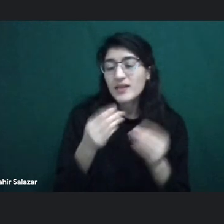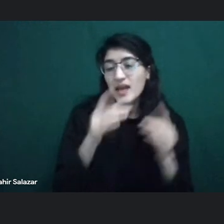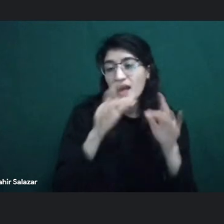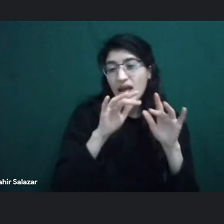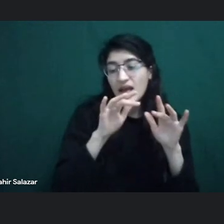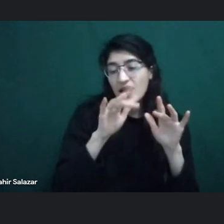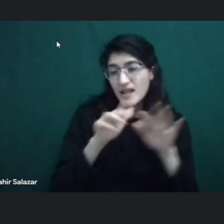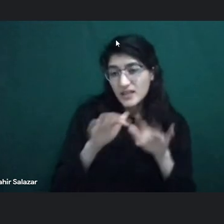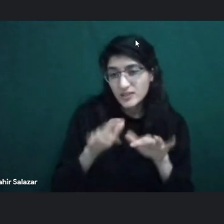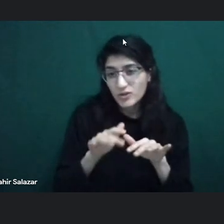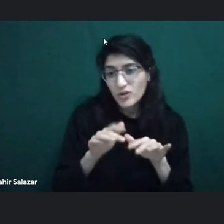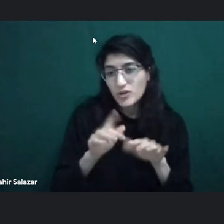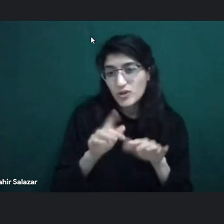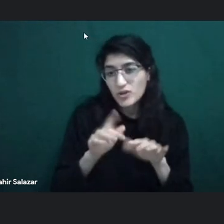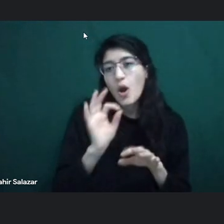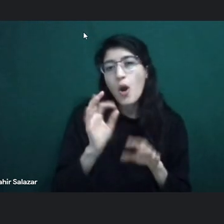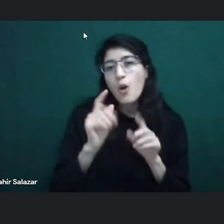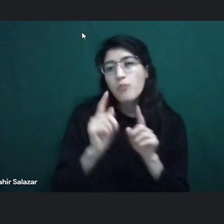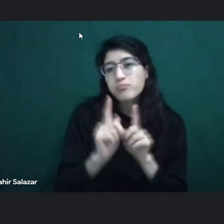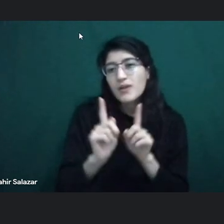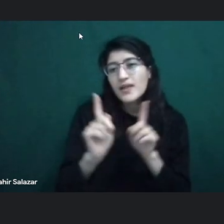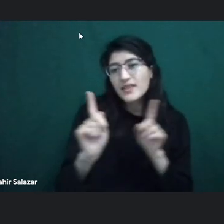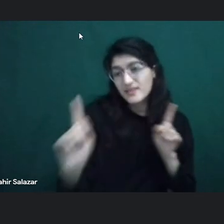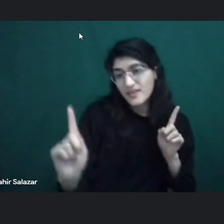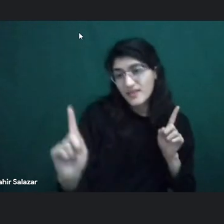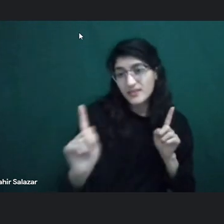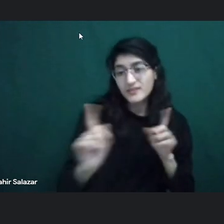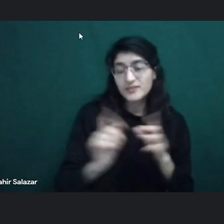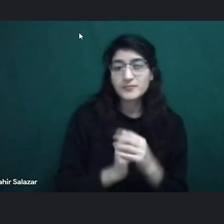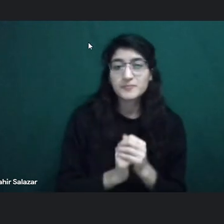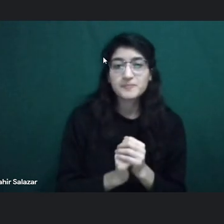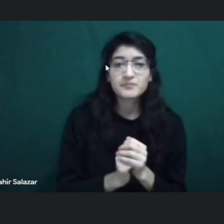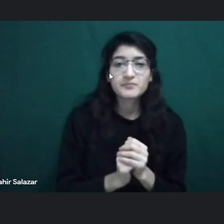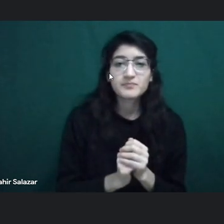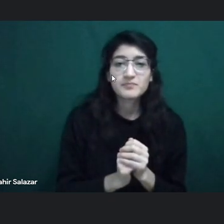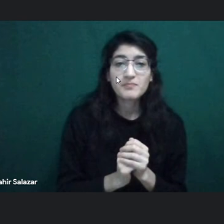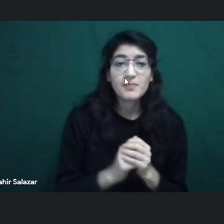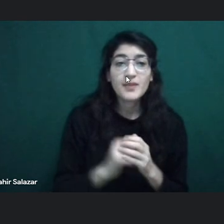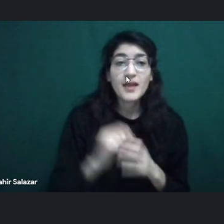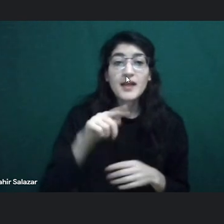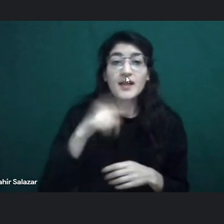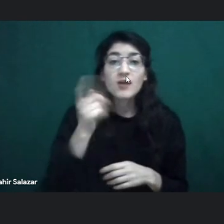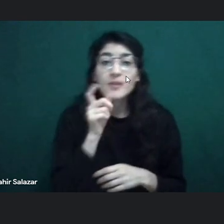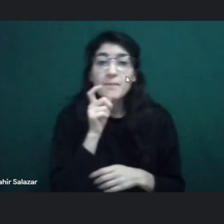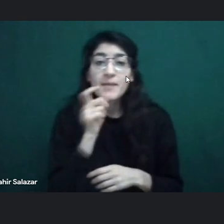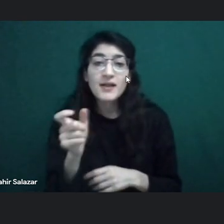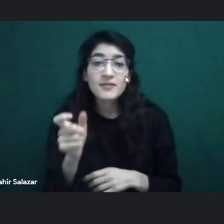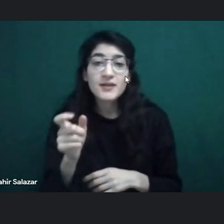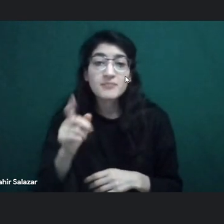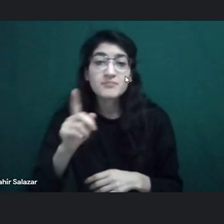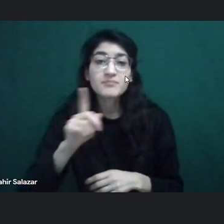Pasamos a la otra palabrita en rojo, otra vez training. Ahí, ¿cómo estaría?